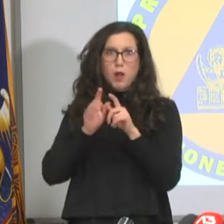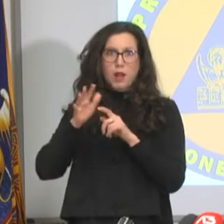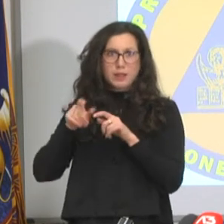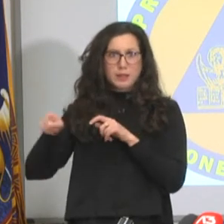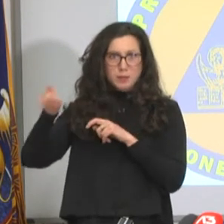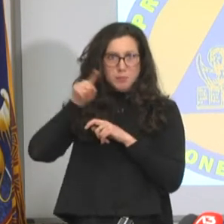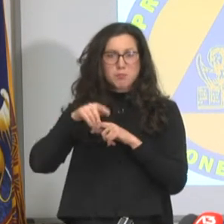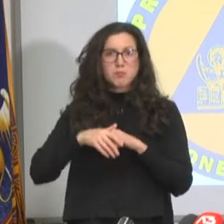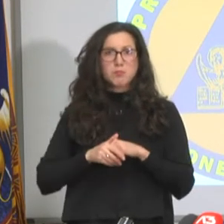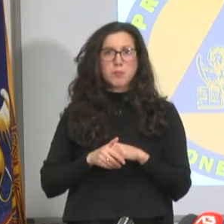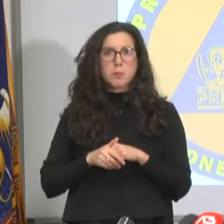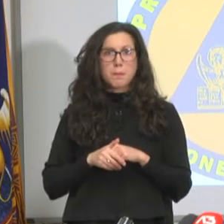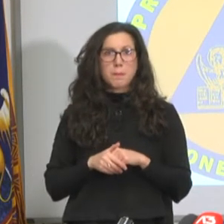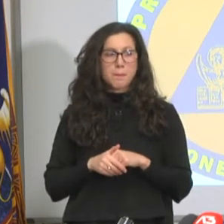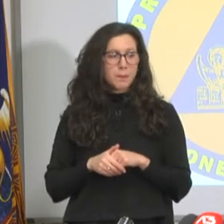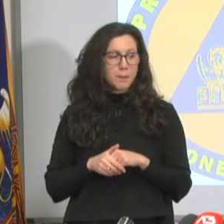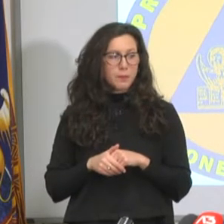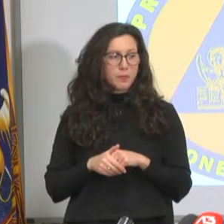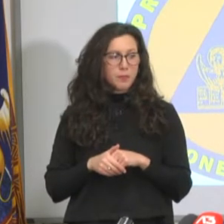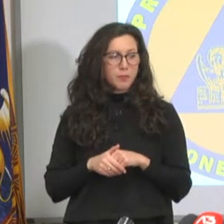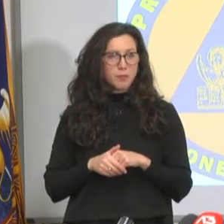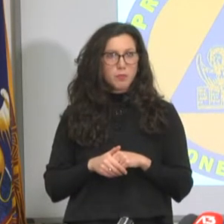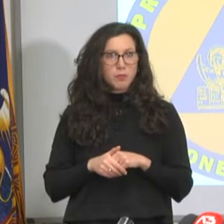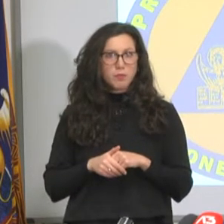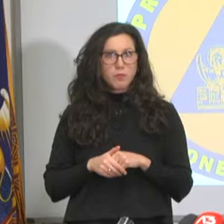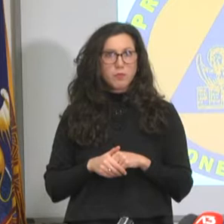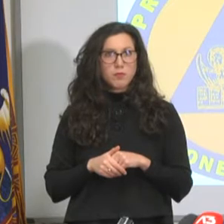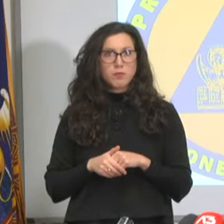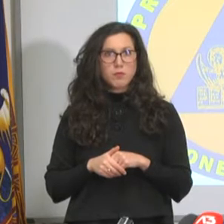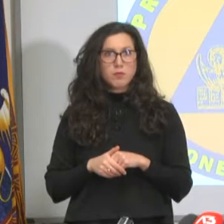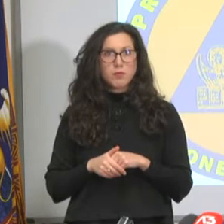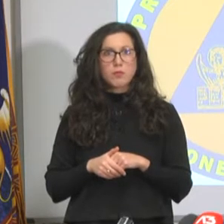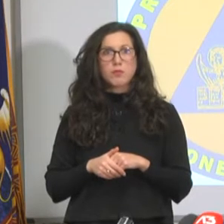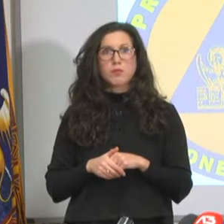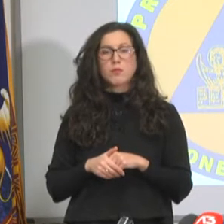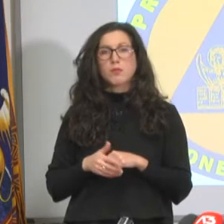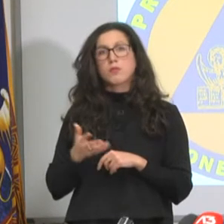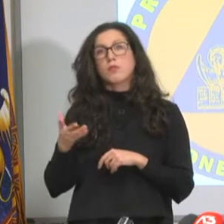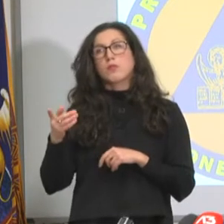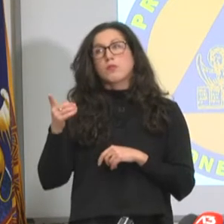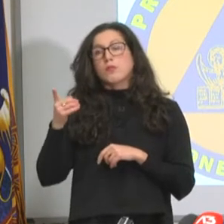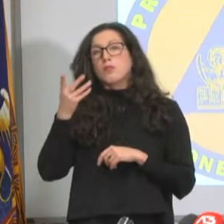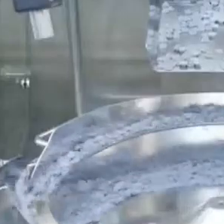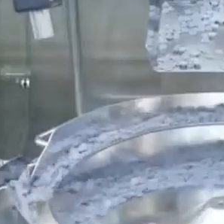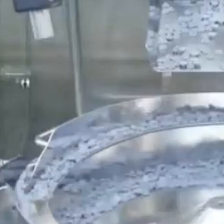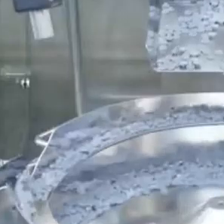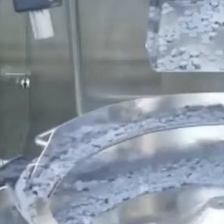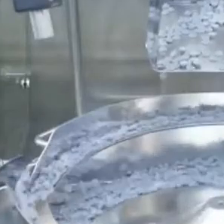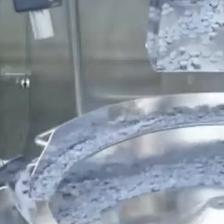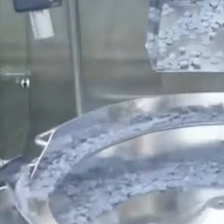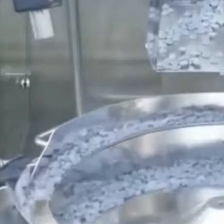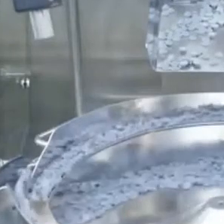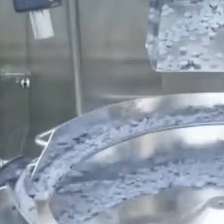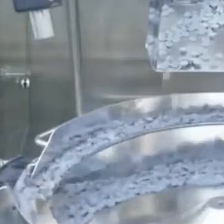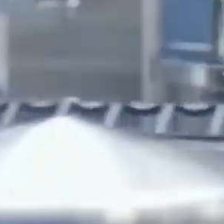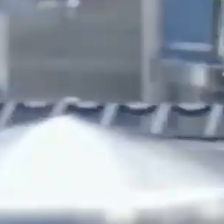pressoché impossibile, insomma, di avere entro fine settimana una preadesione di chi si